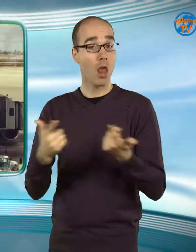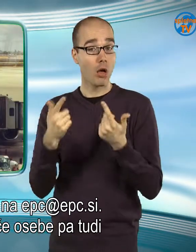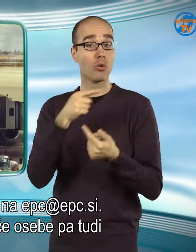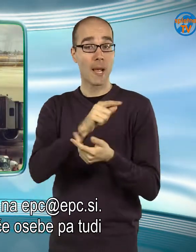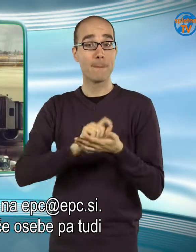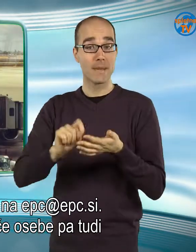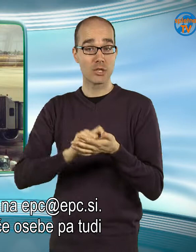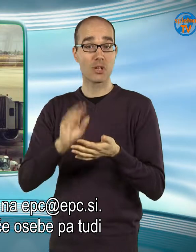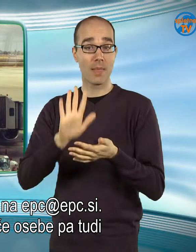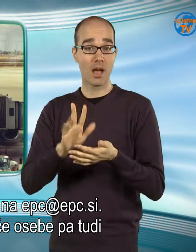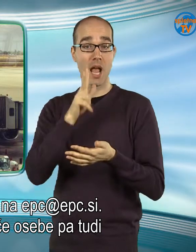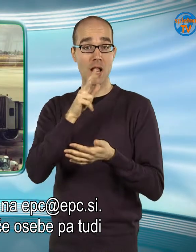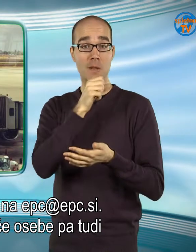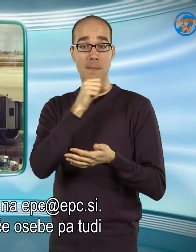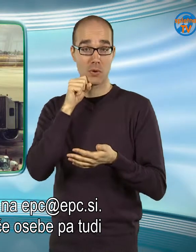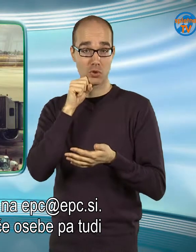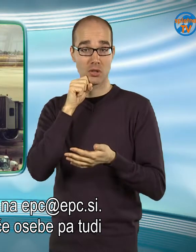Lahko pa jim pišete na elektronski naslov